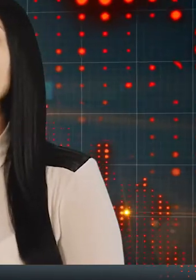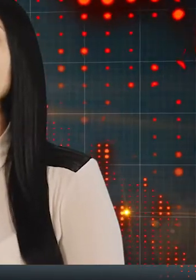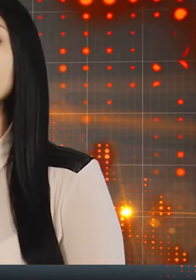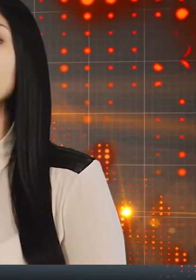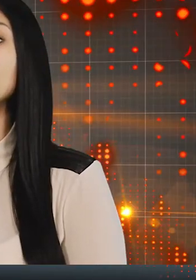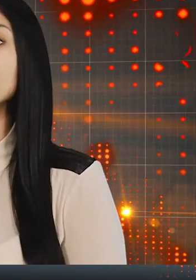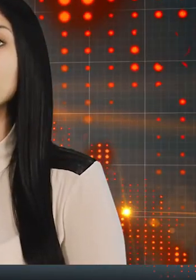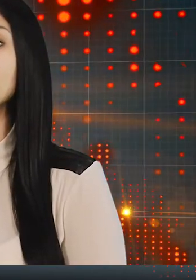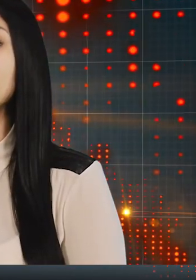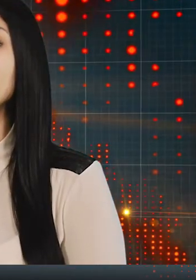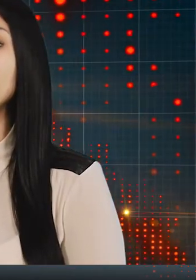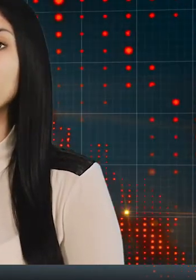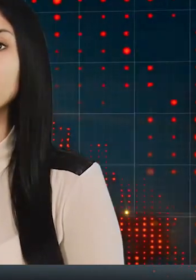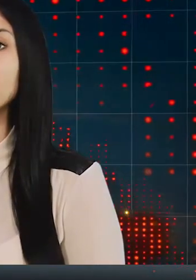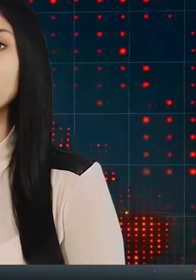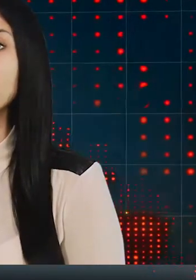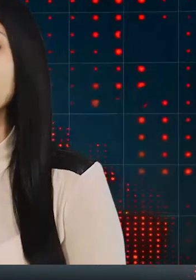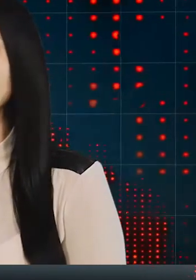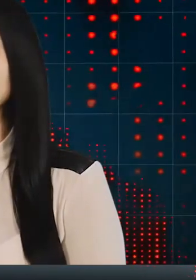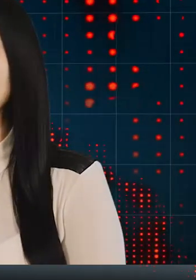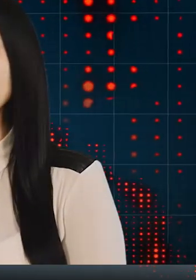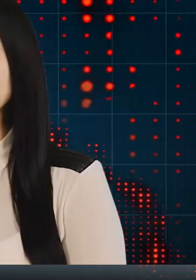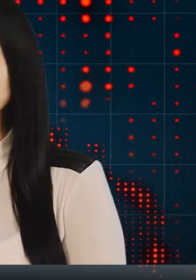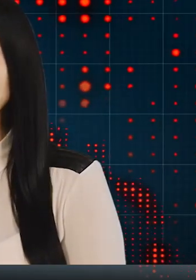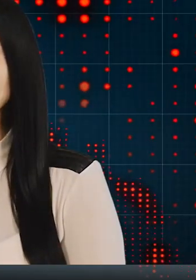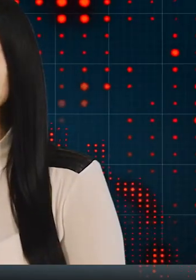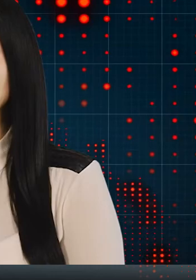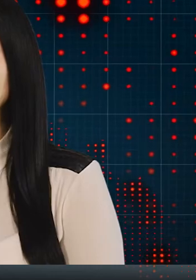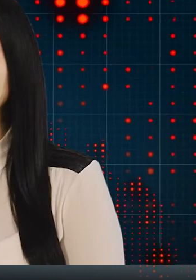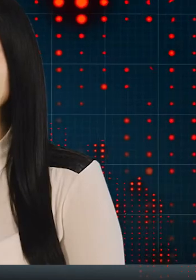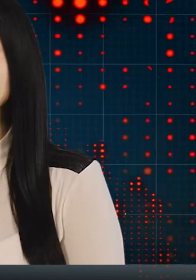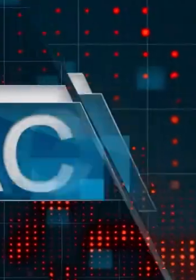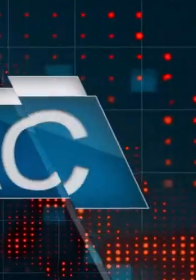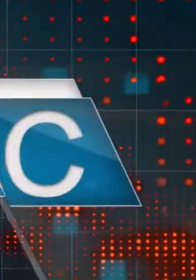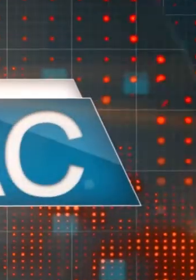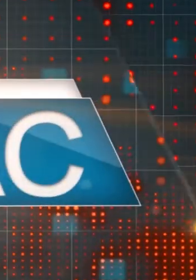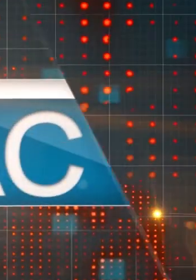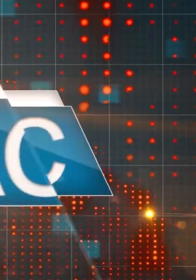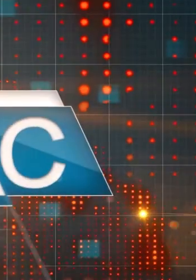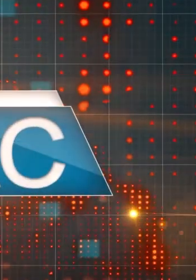пообіцяли дати уточнення товарів побутової хімії, які буде заборонено продавати.